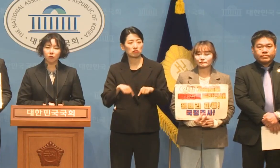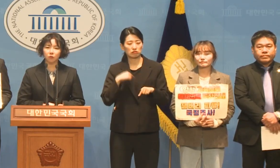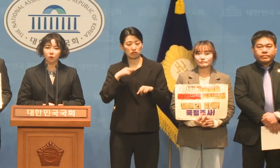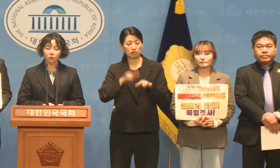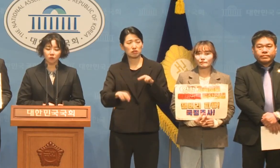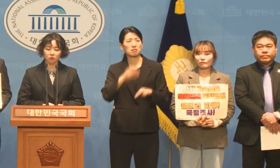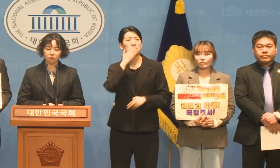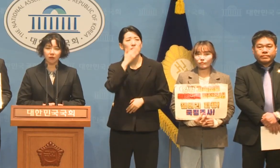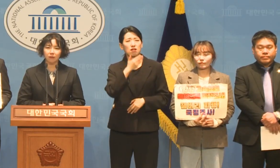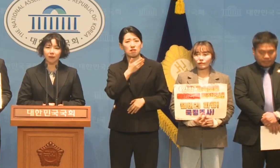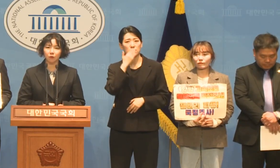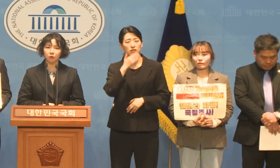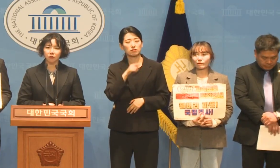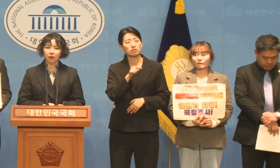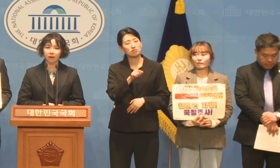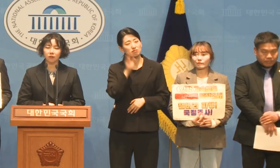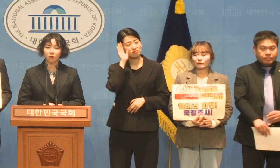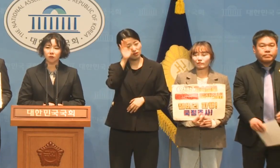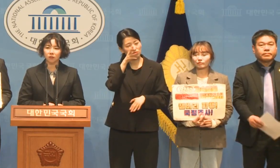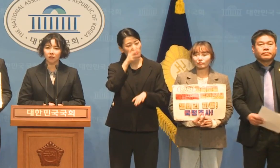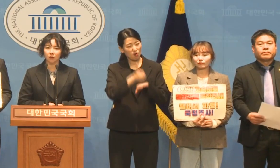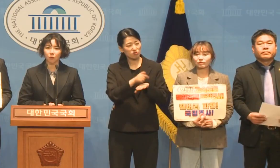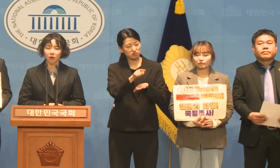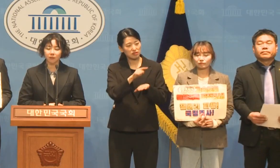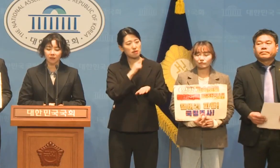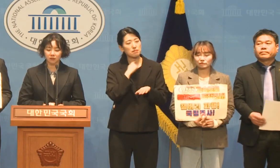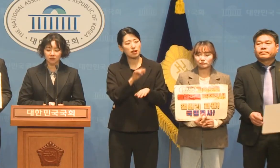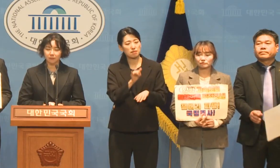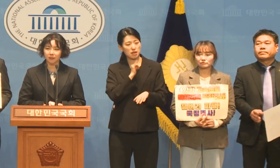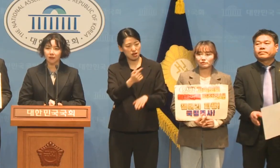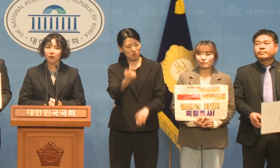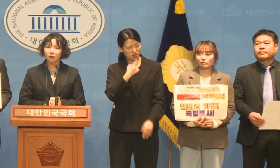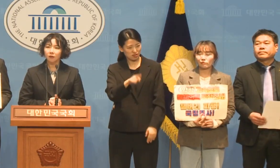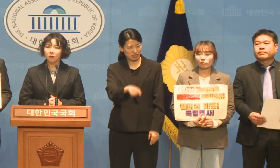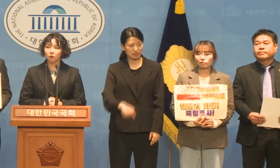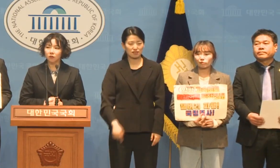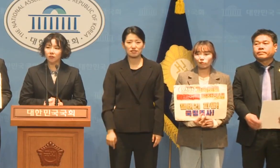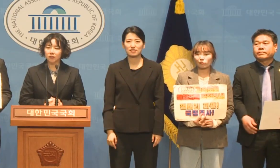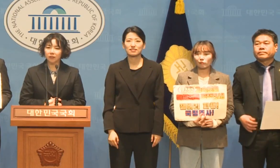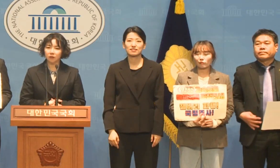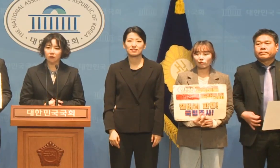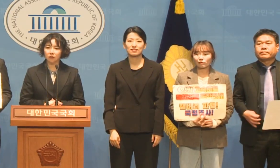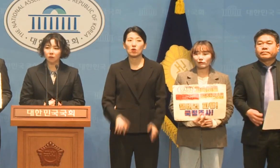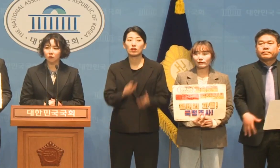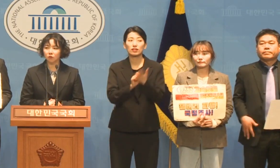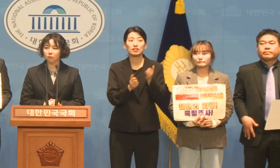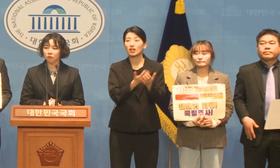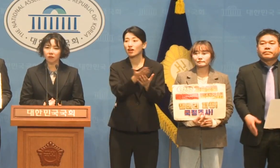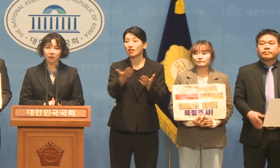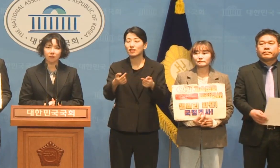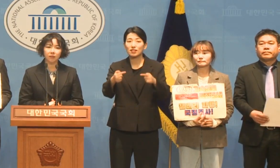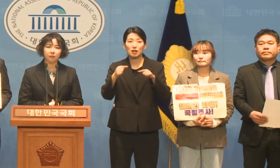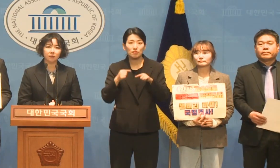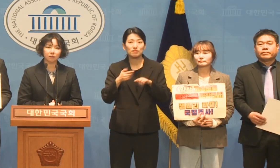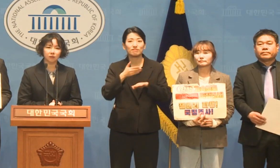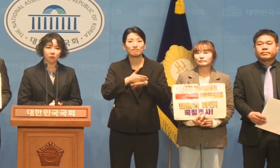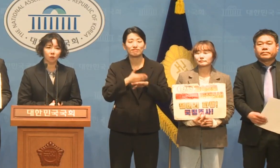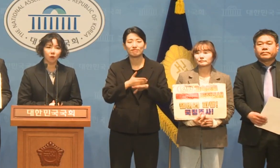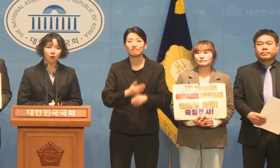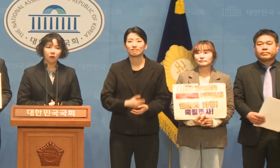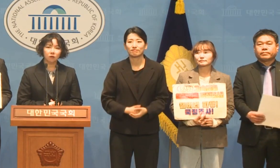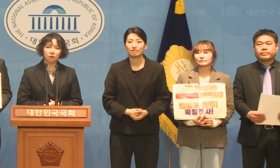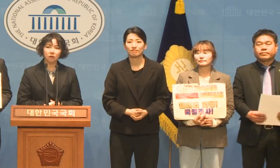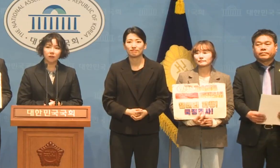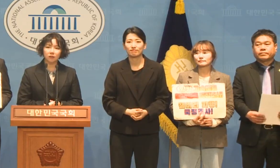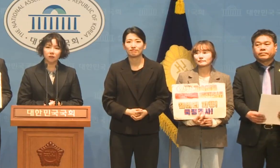이후에 본인도 그런 불행한 말로를 가게 될 것이다라고 감히 예측합니다. 네, 오늘 기자회견 참석해 주신 분들께 감사의 말씀